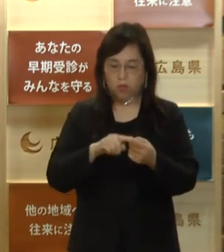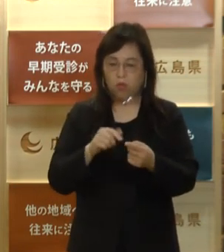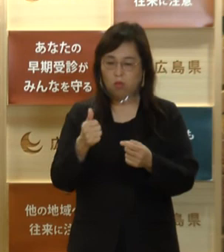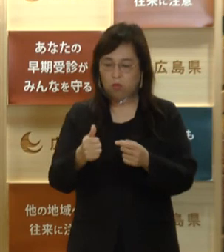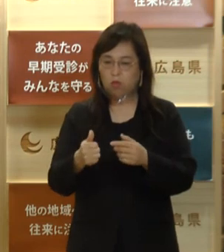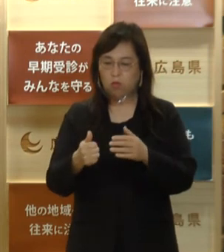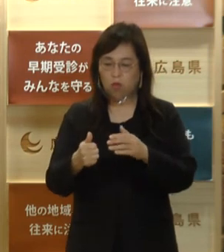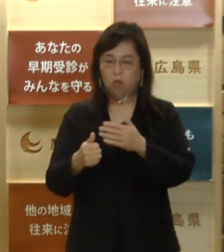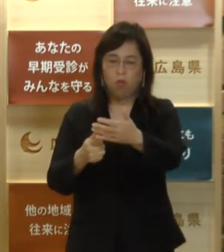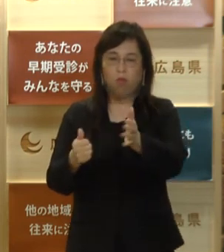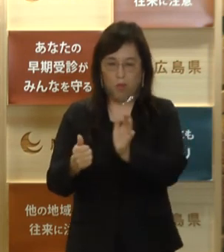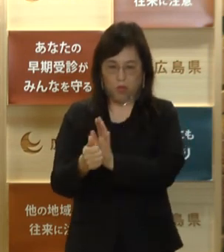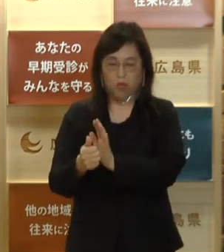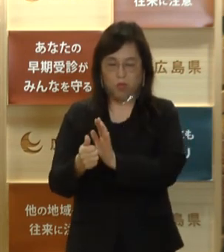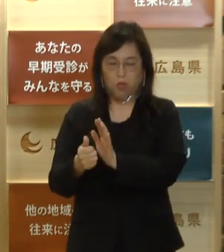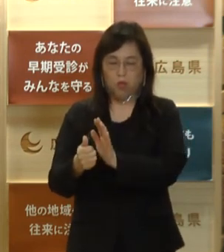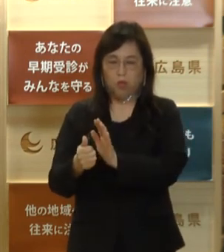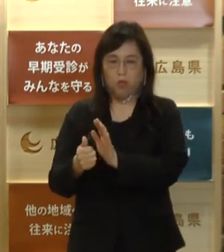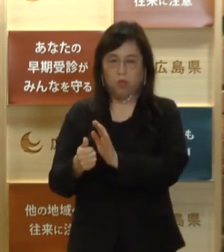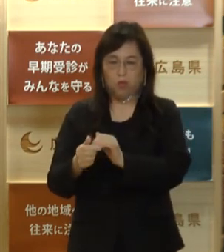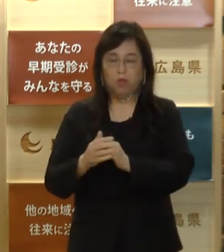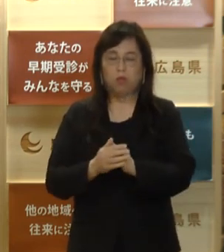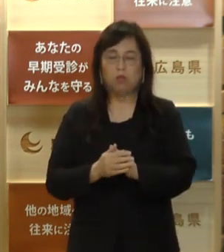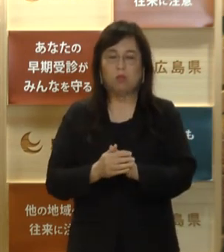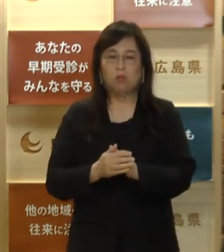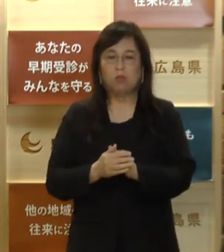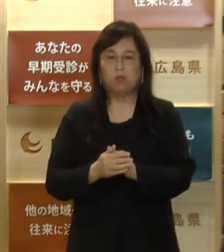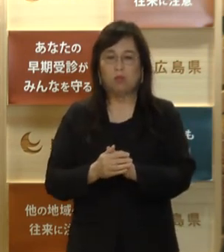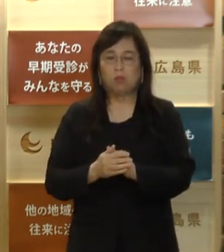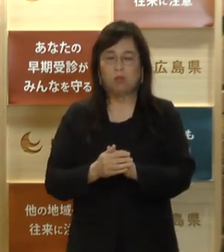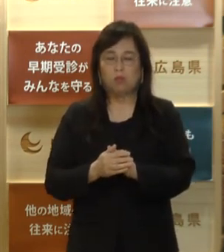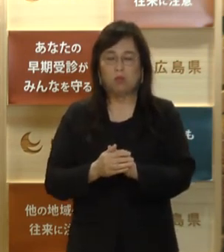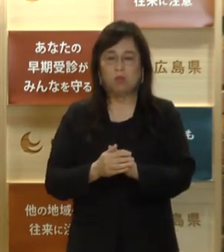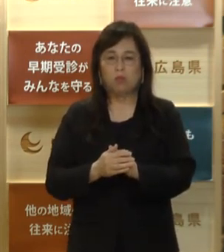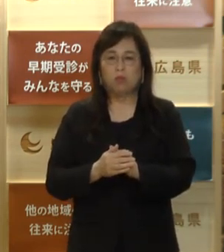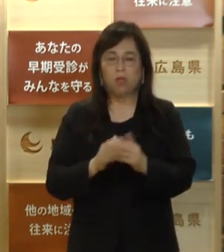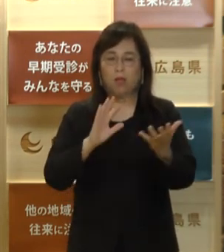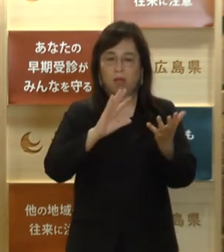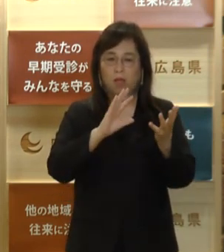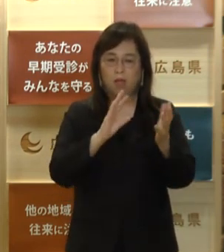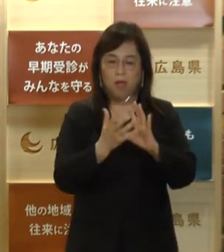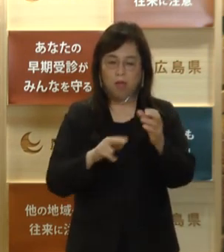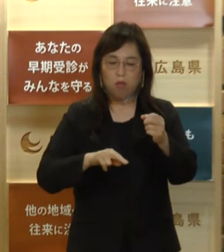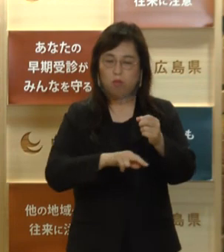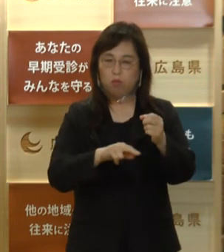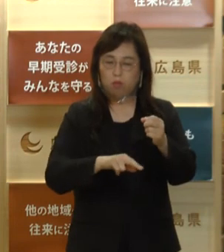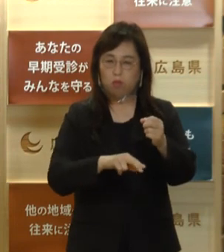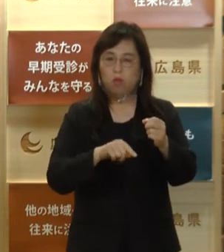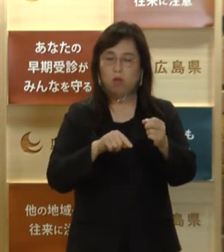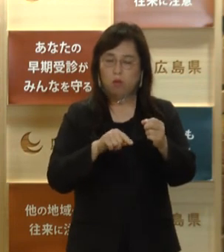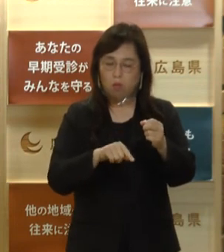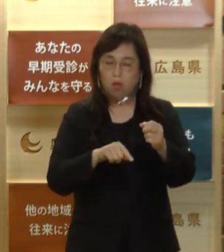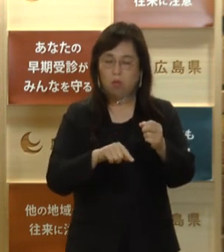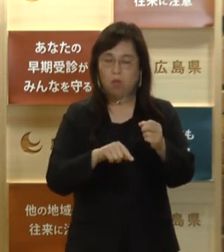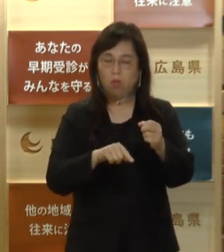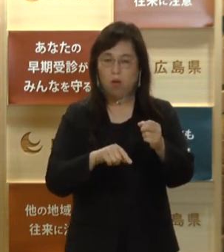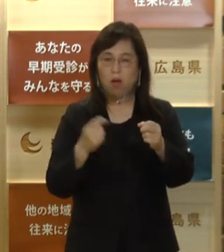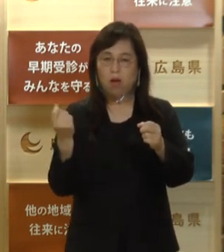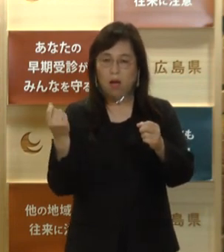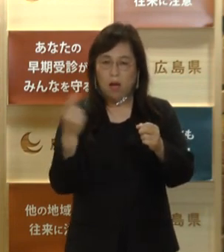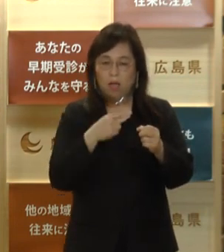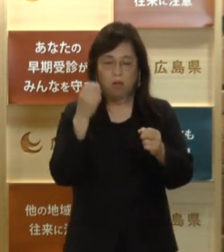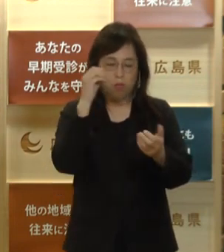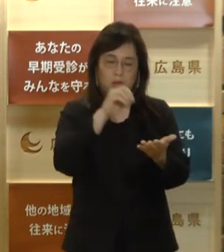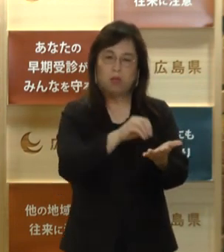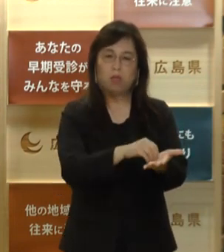変異株でも同じでありまして、むしろやはり変異株、できるだけ早く、市中にある変異株を発見してい